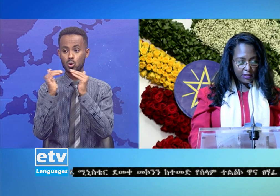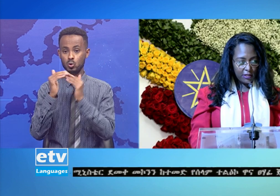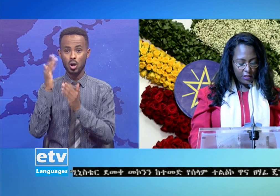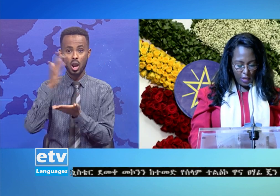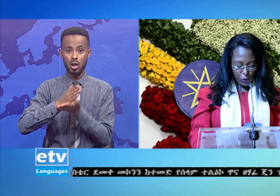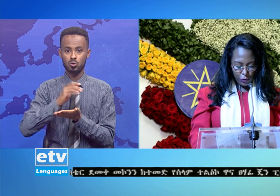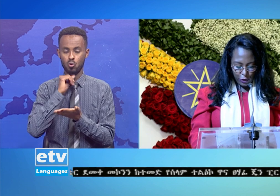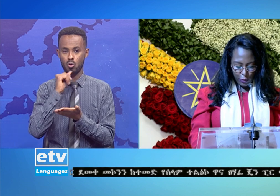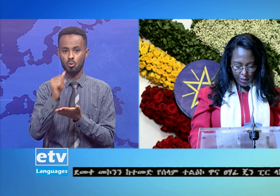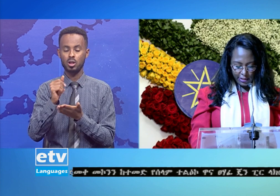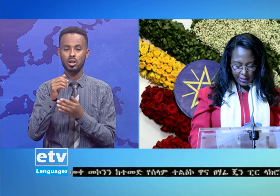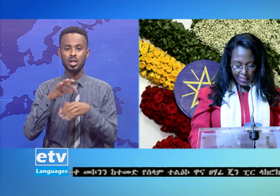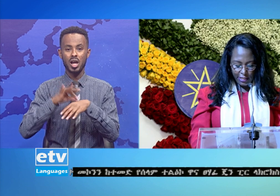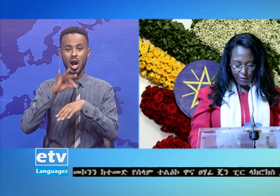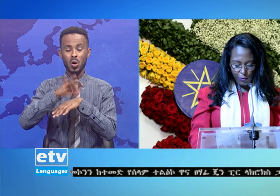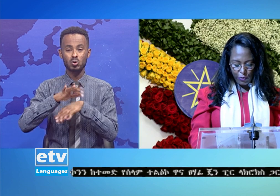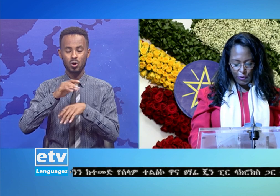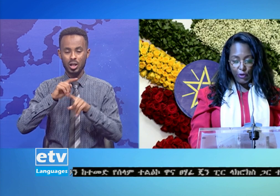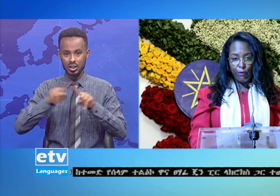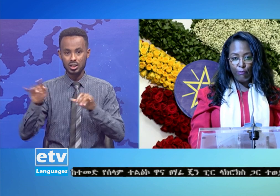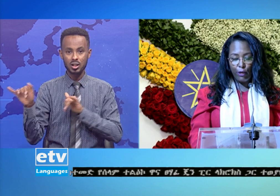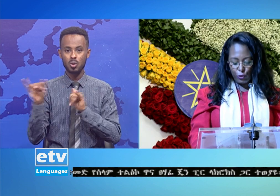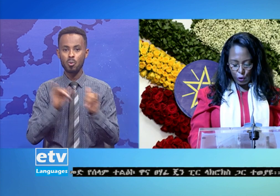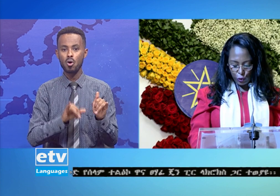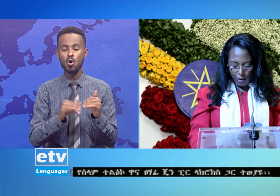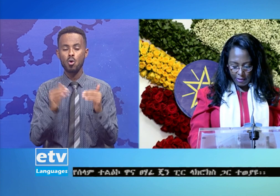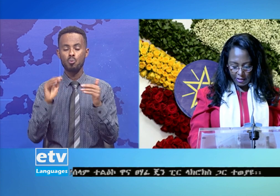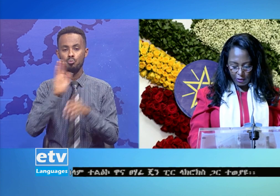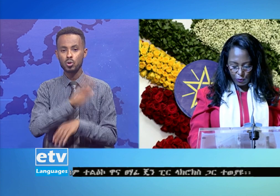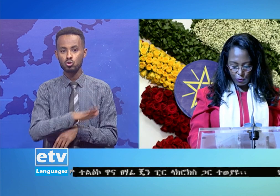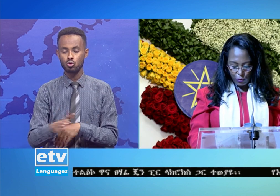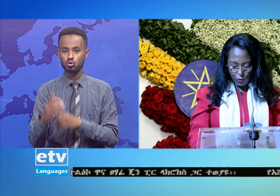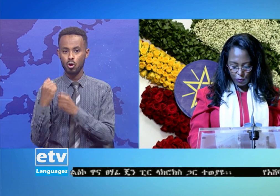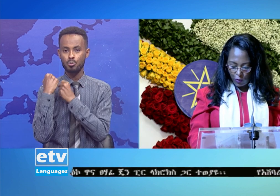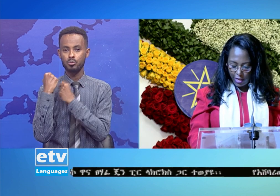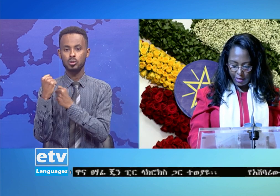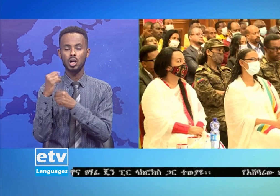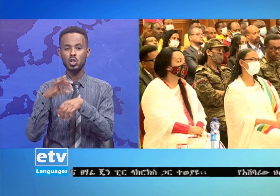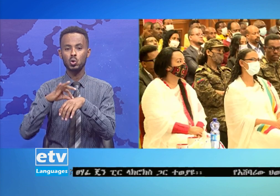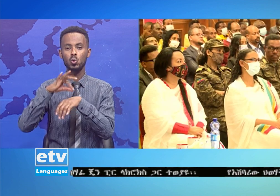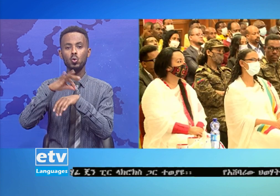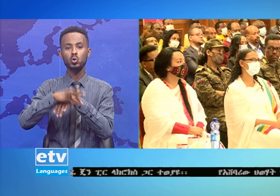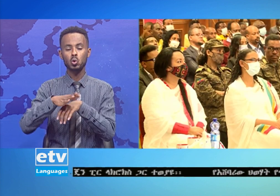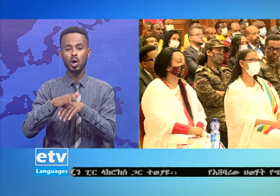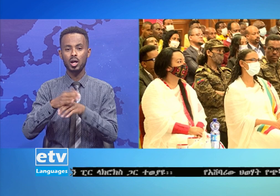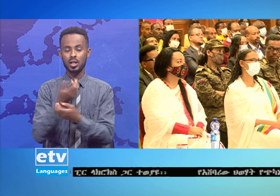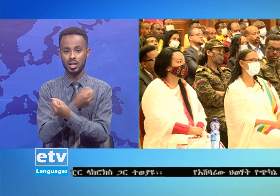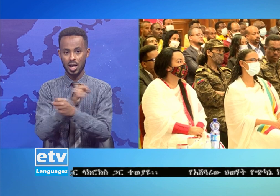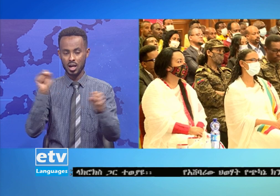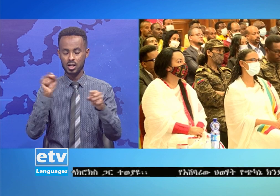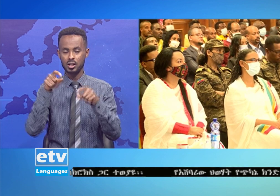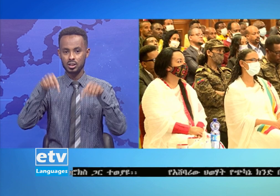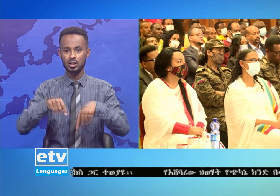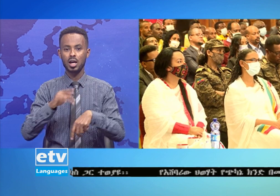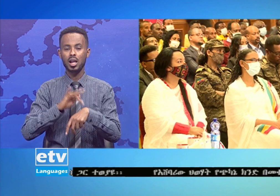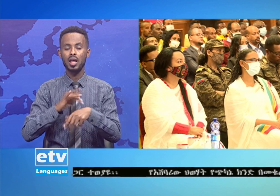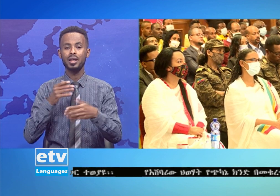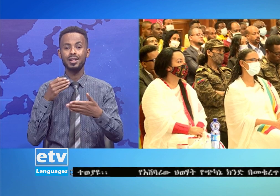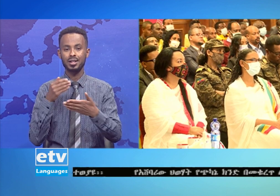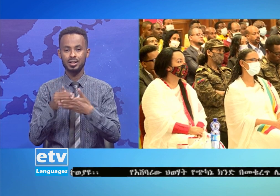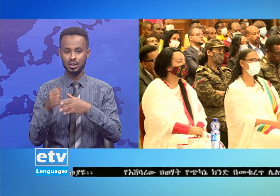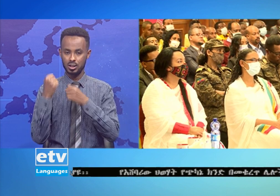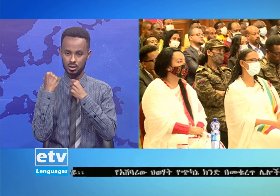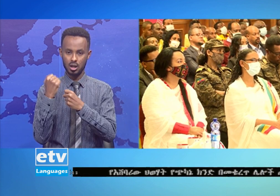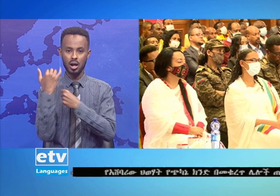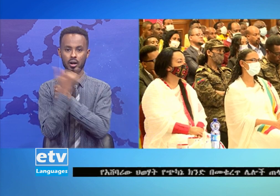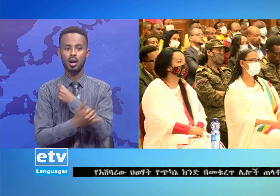ያላስቆሟት ያቆሰሏት፣ ግን ደግሞ በልጆቿ ብርታት ቆስሏ እየሻረ ዛሬ ላይ የደረሰች